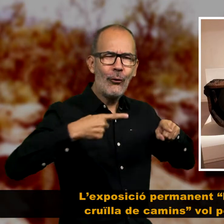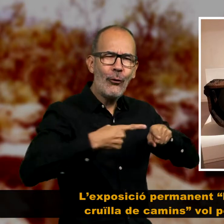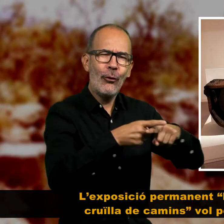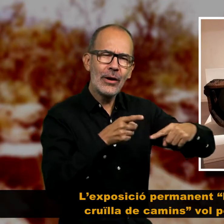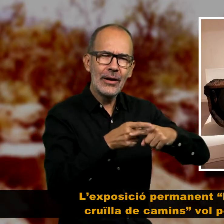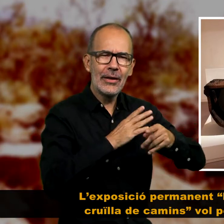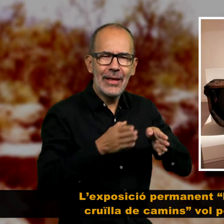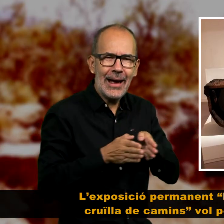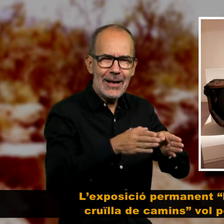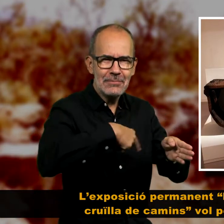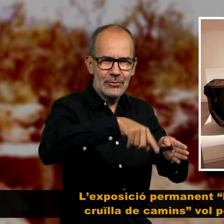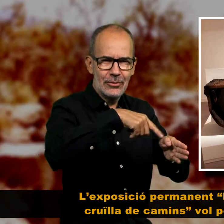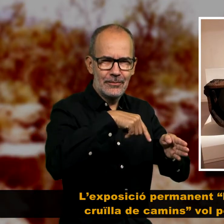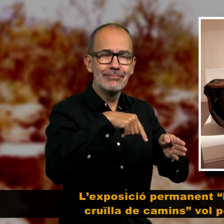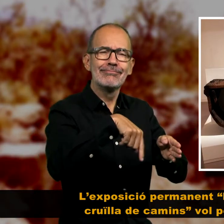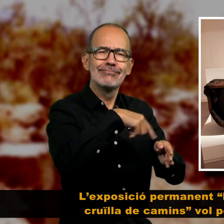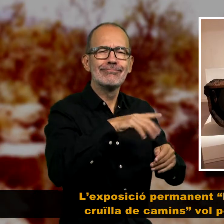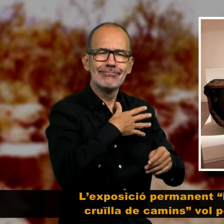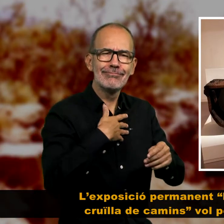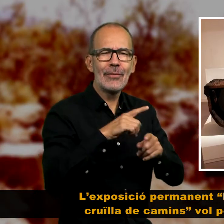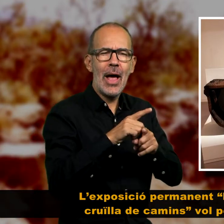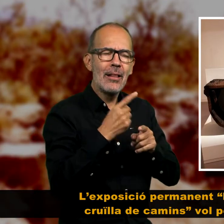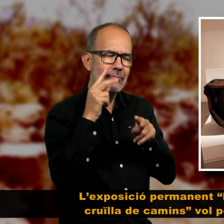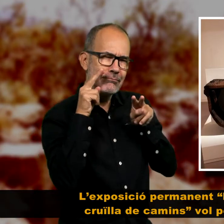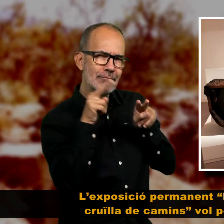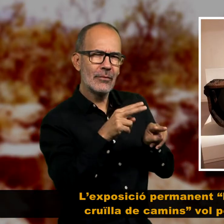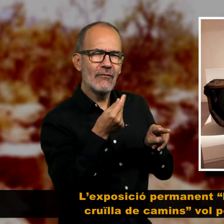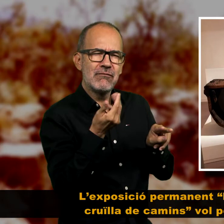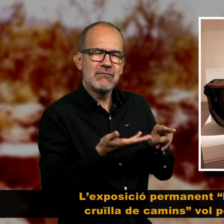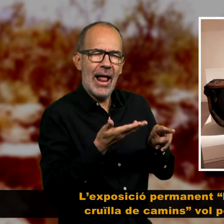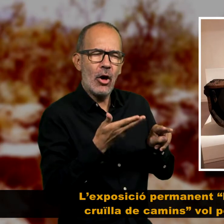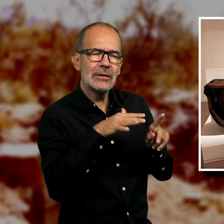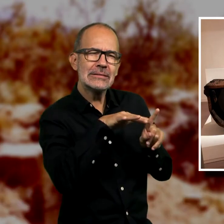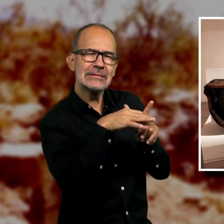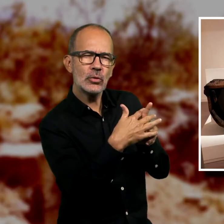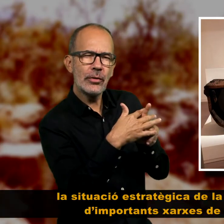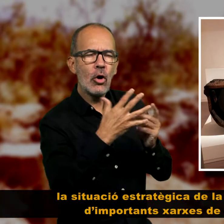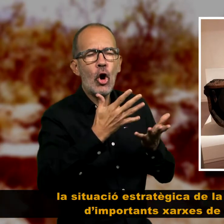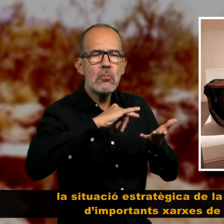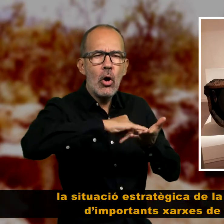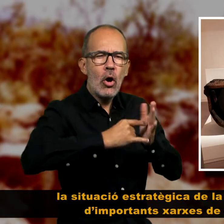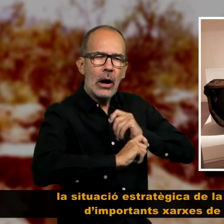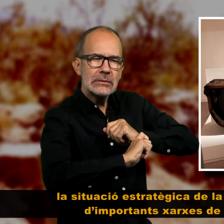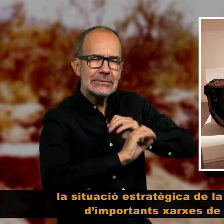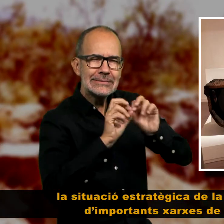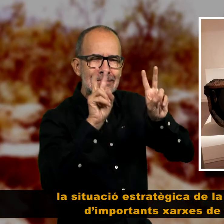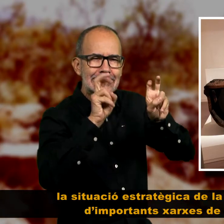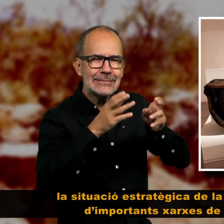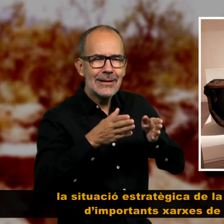L'exposició permanent Molins de Rei, Cruïlla de Camins vol posar en valor la situació estratègica de la vila com a cruïlla d'importants